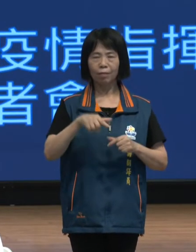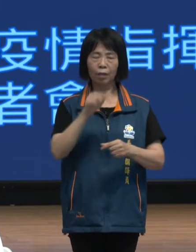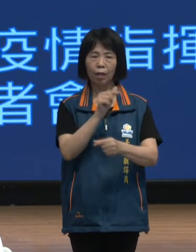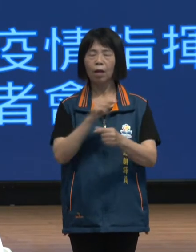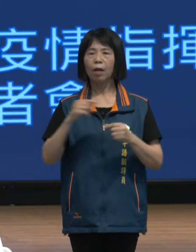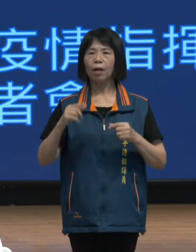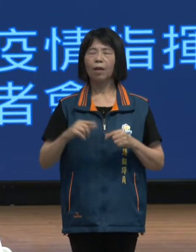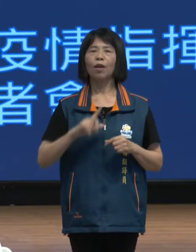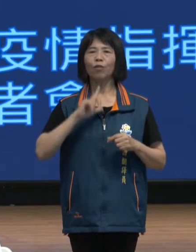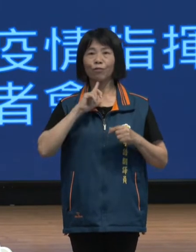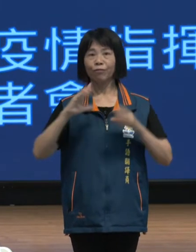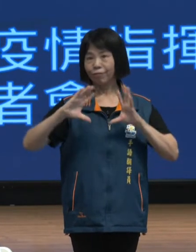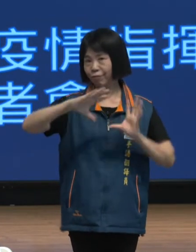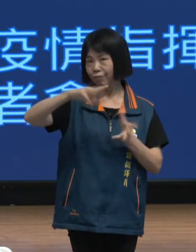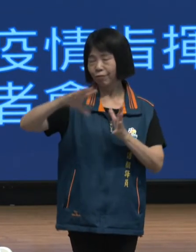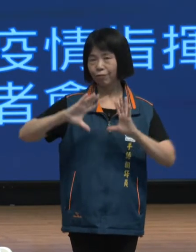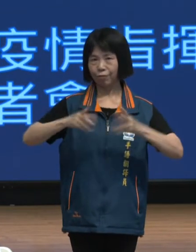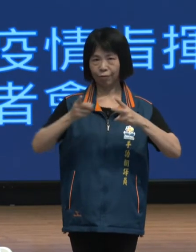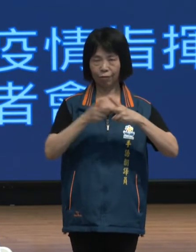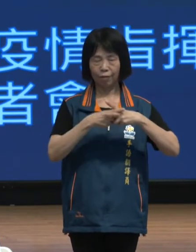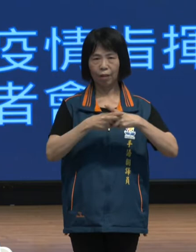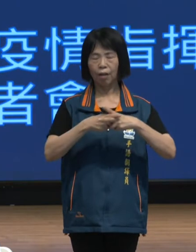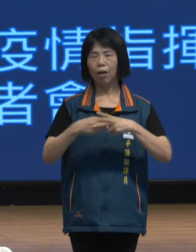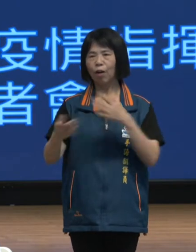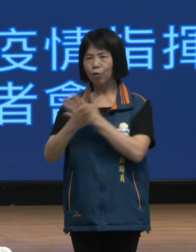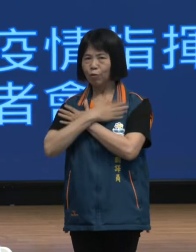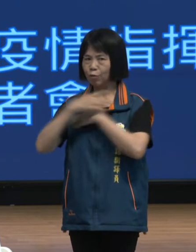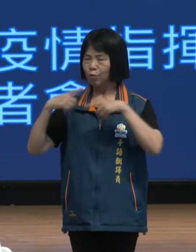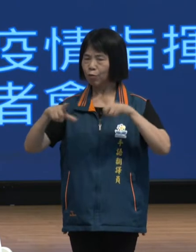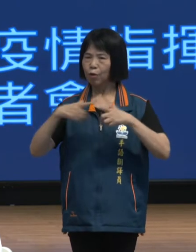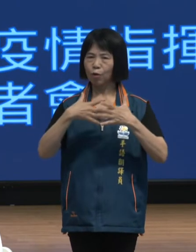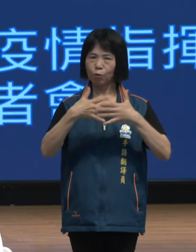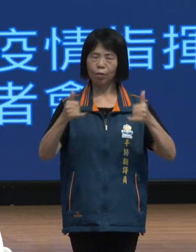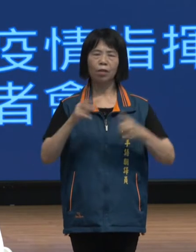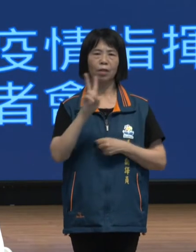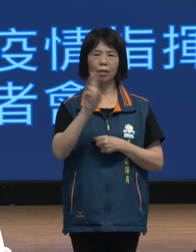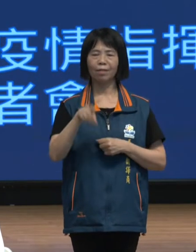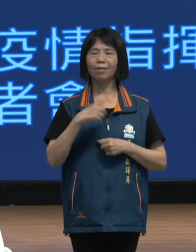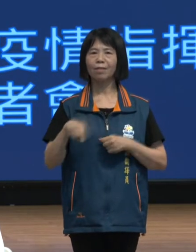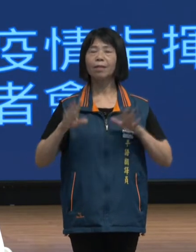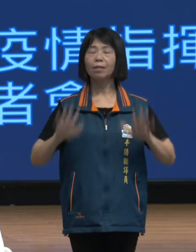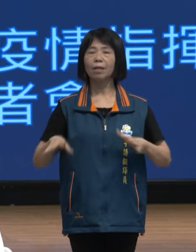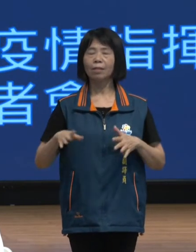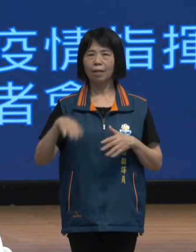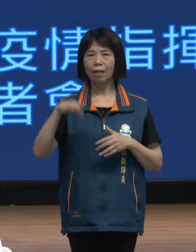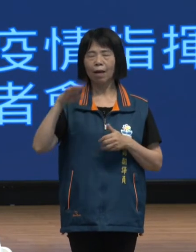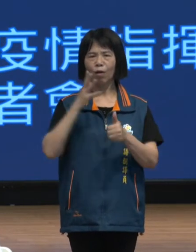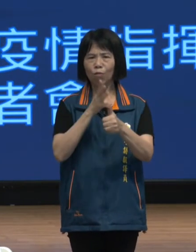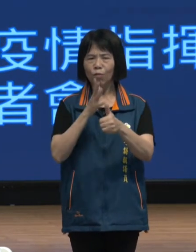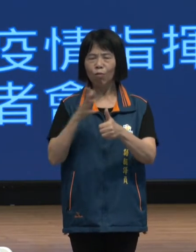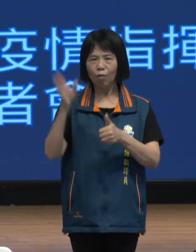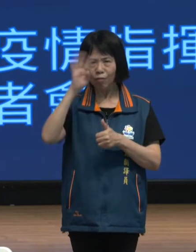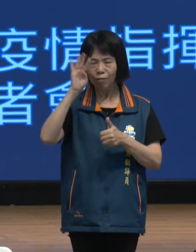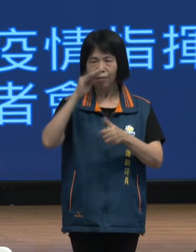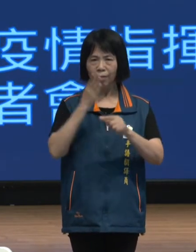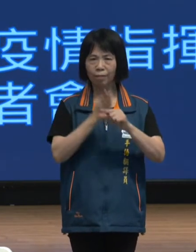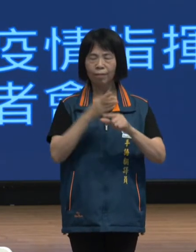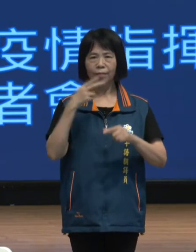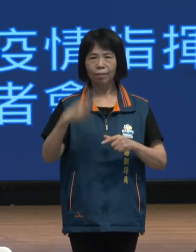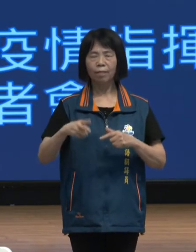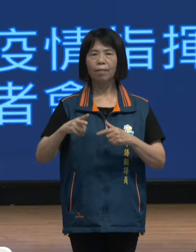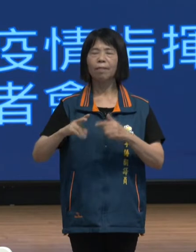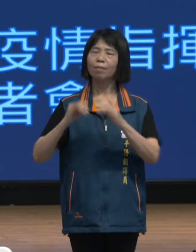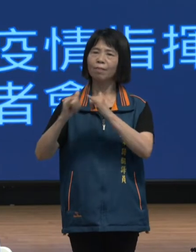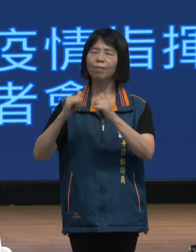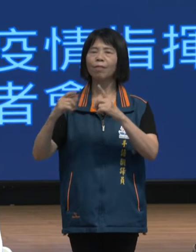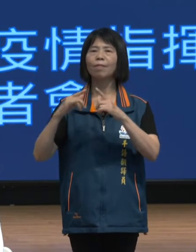国小还有这个富士幼稚园的这个学生，这个都还在疫调中。另外有一个是我们的社会人士